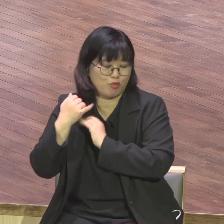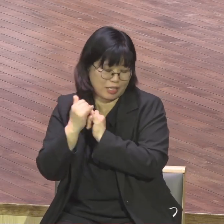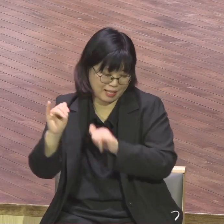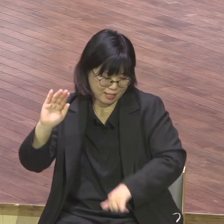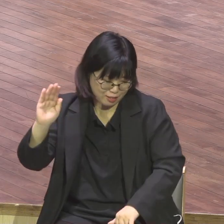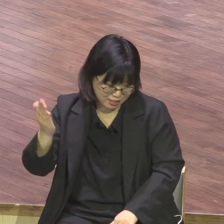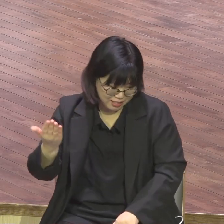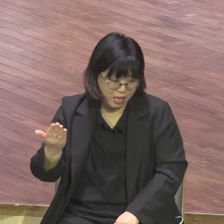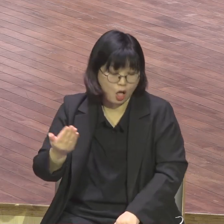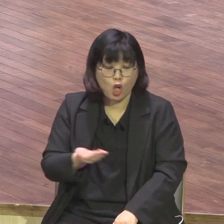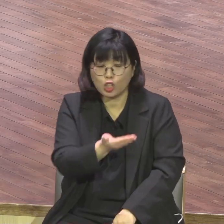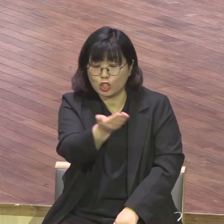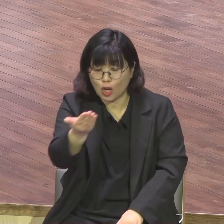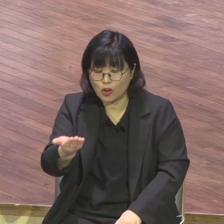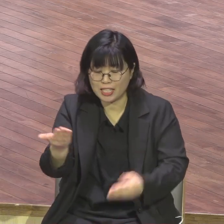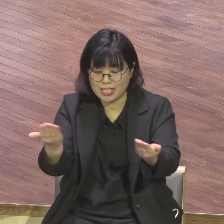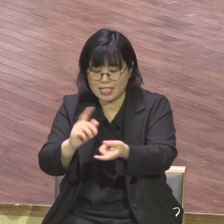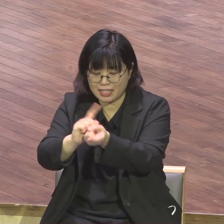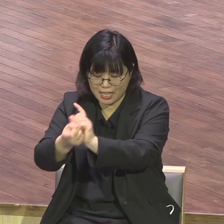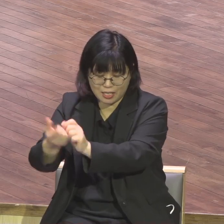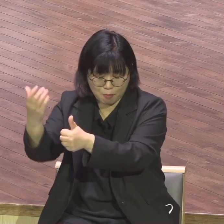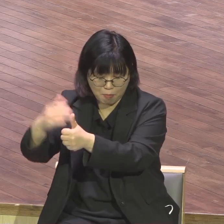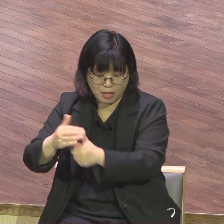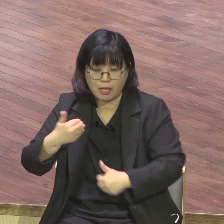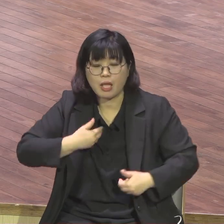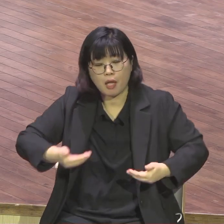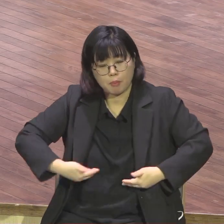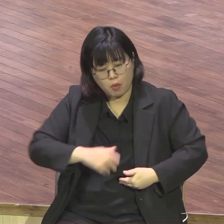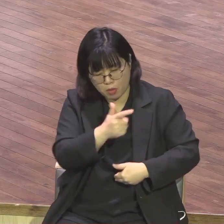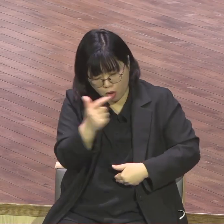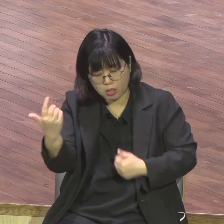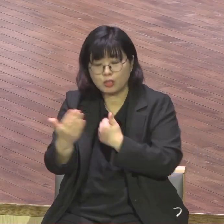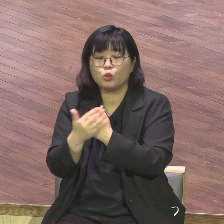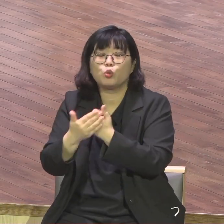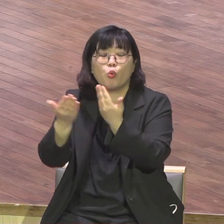내가 설 것을 돕는 자라.